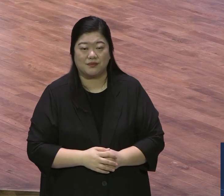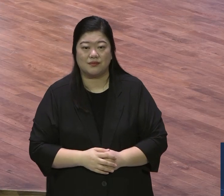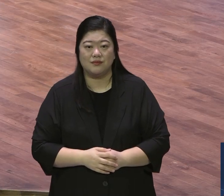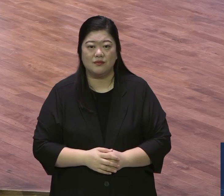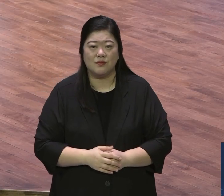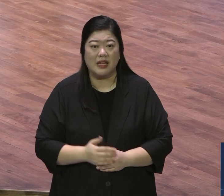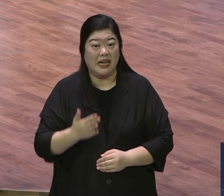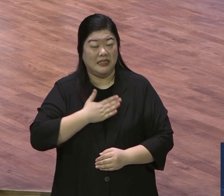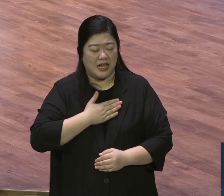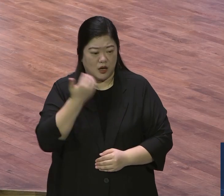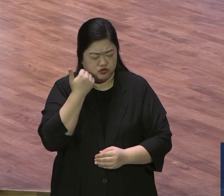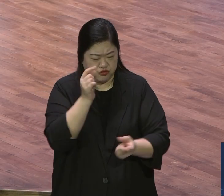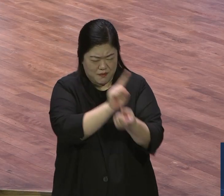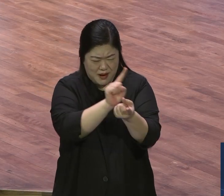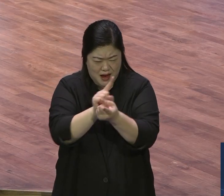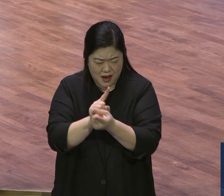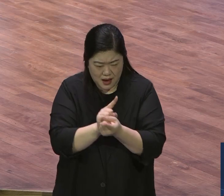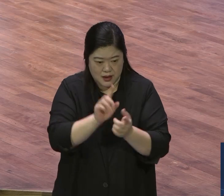모여 힘을 줘야 돼요.